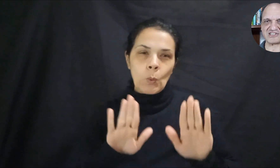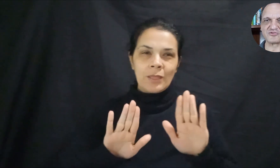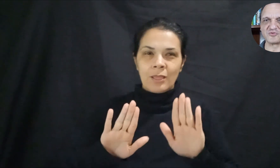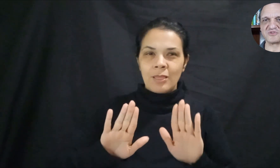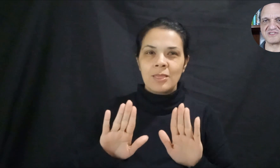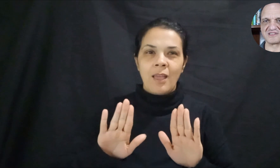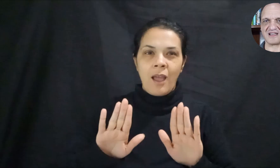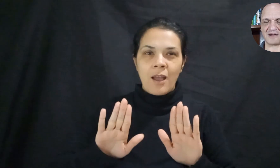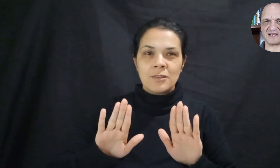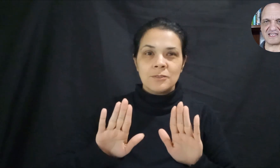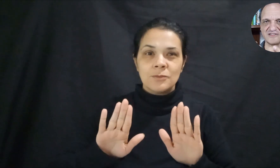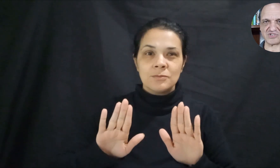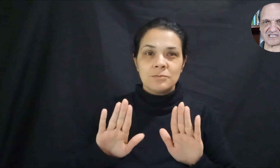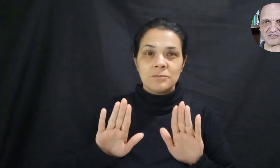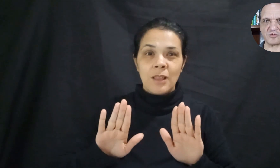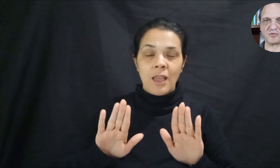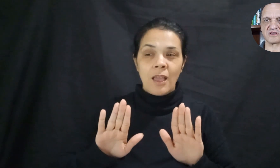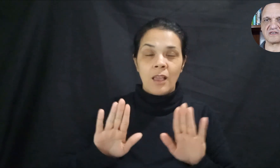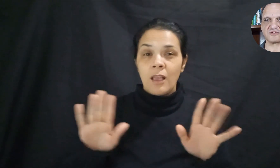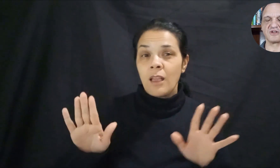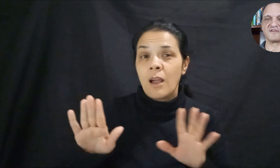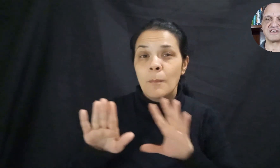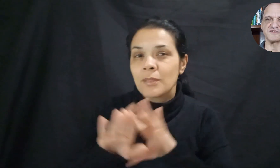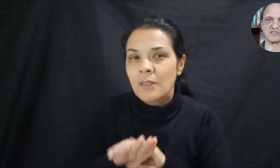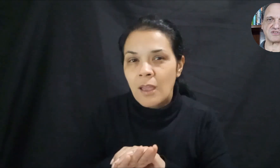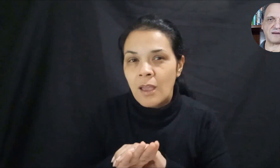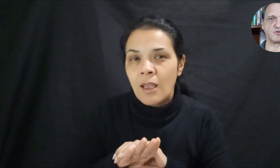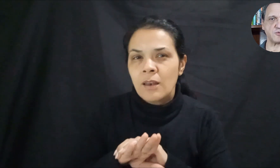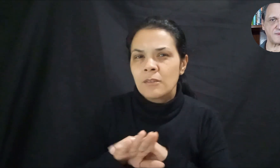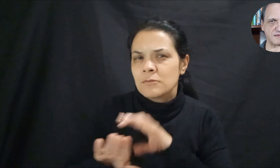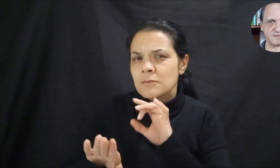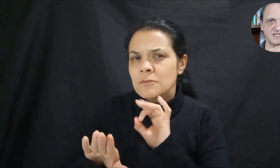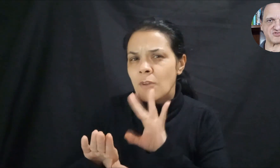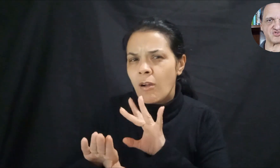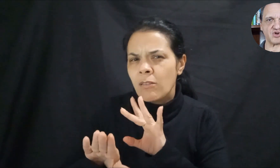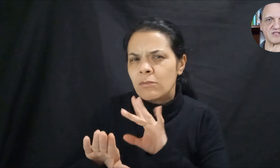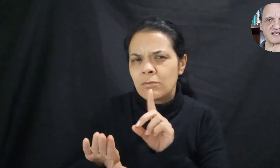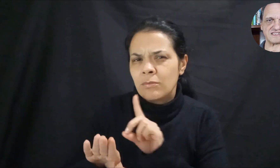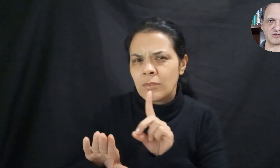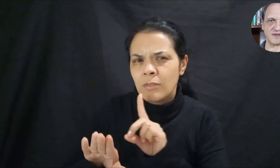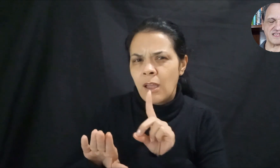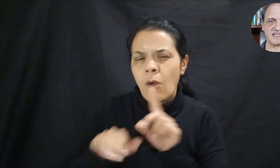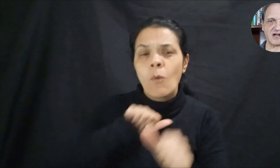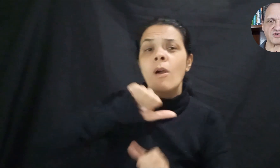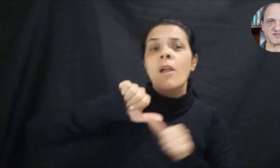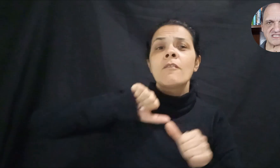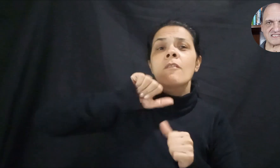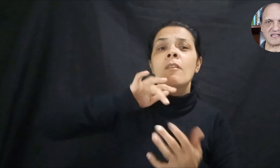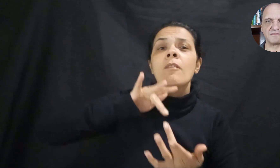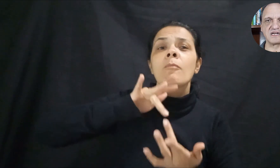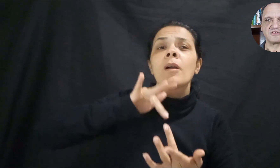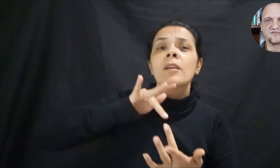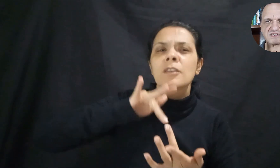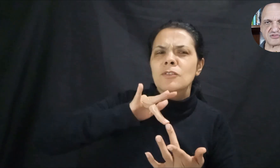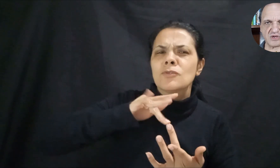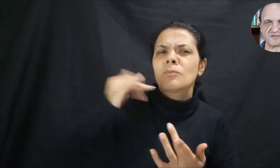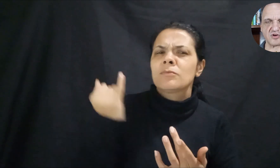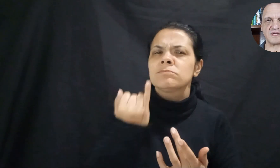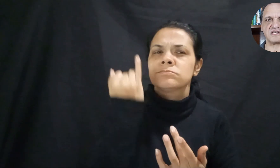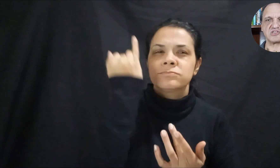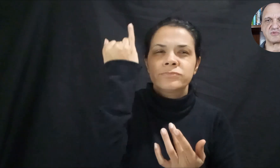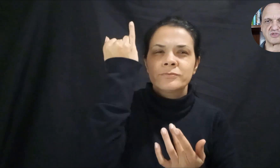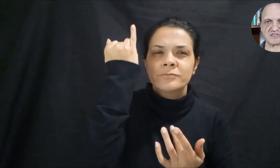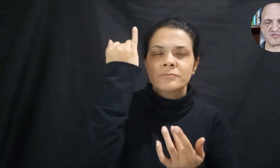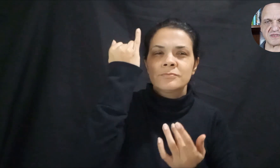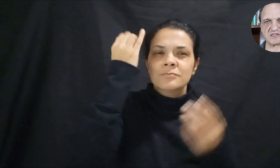suas atitudes, a maneira de você estar se comportando, ver se você não está muito preso só na questão material, se você está se lembrando em fazer a sua